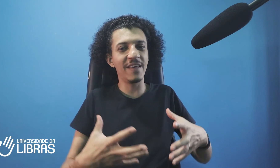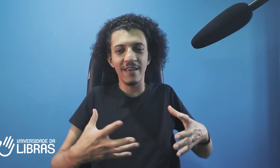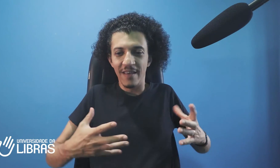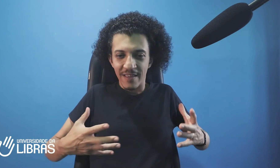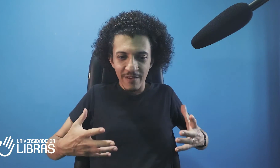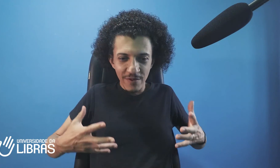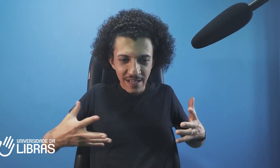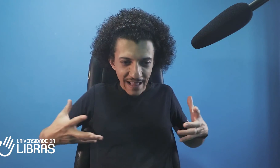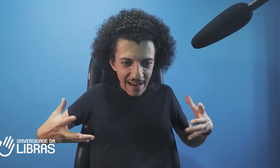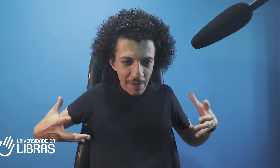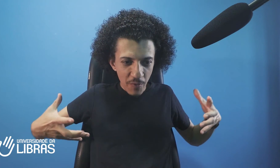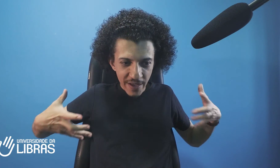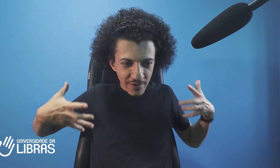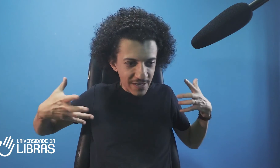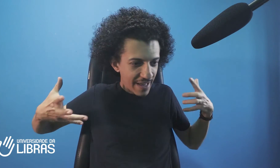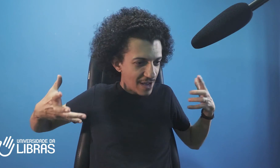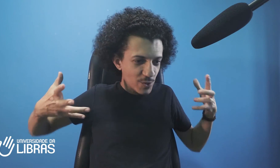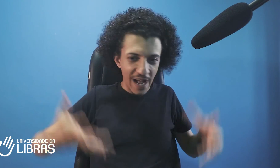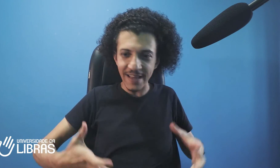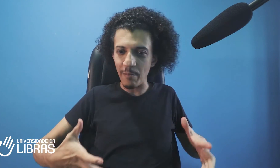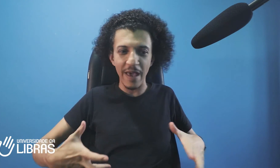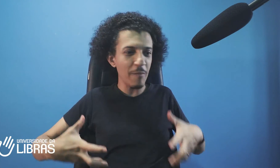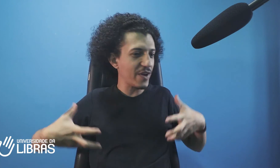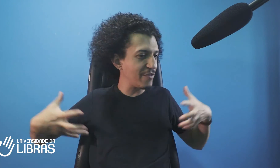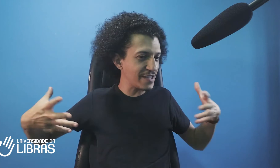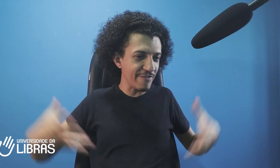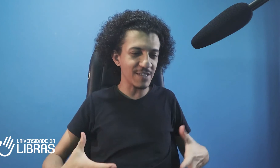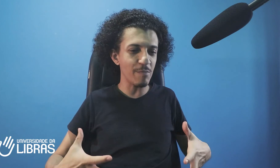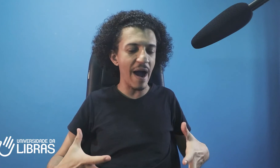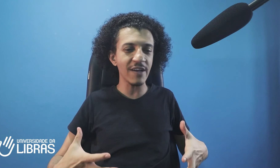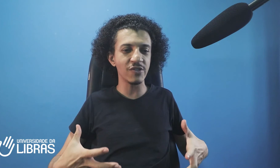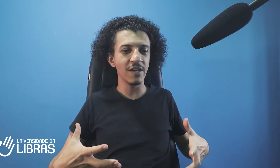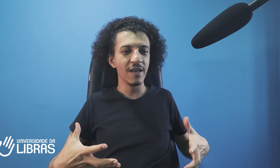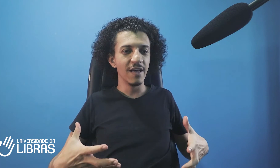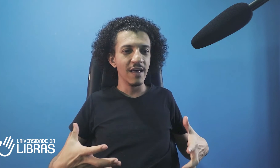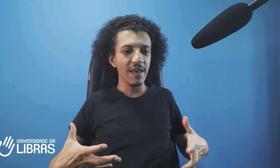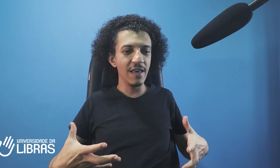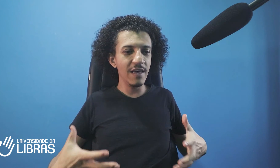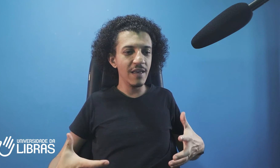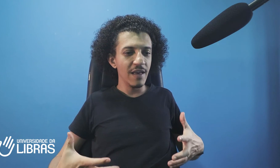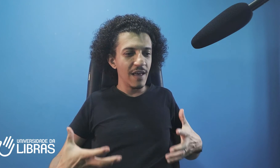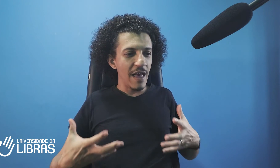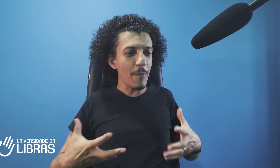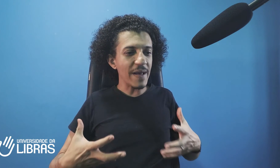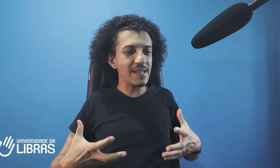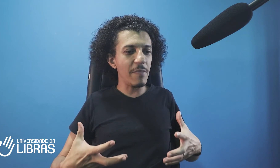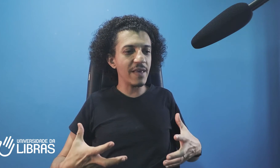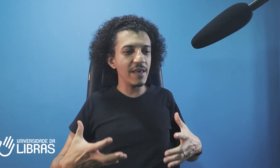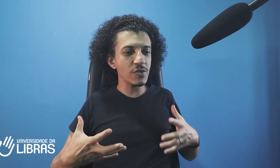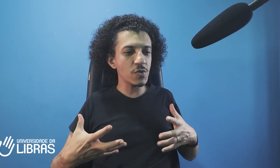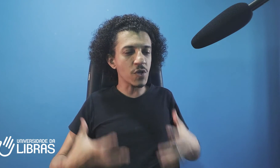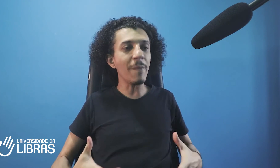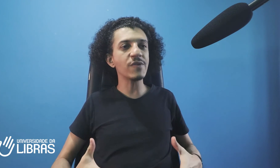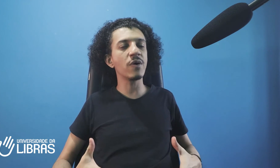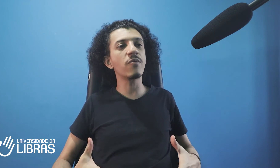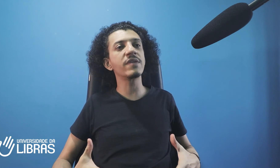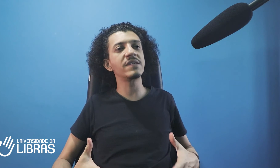sabe que que você tá ali porque você quer ajudar também porque você faz parte e eu percebi que isso só passou